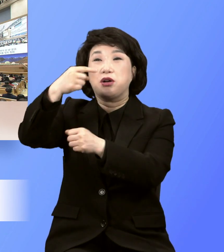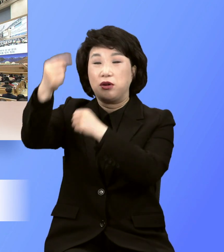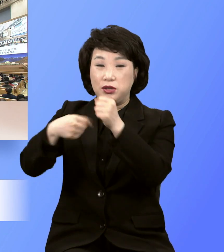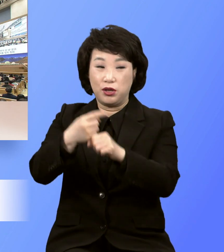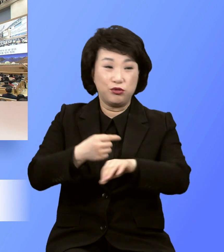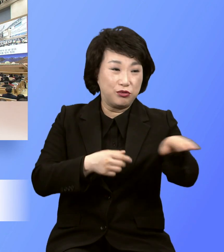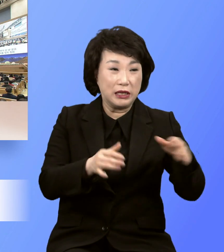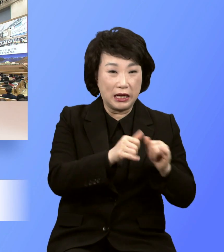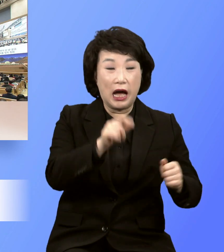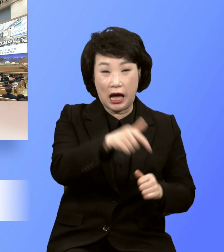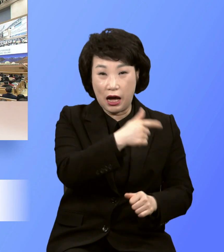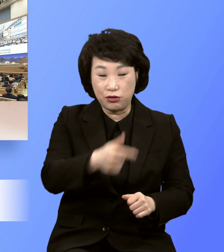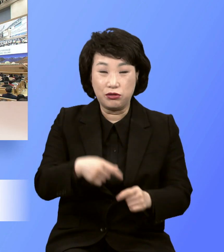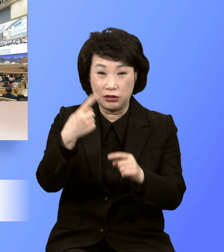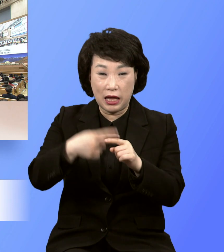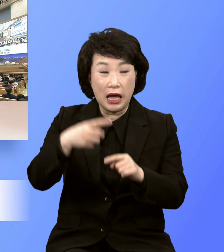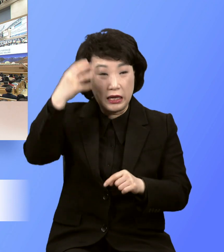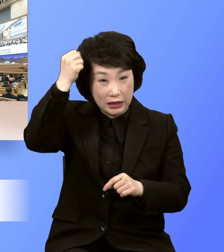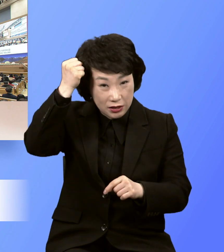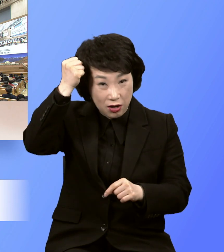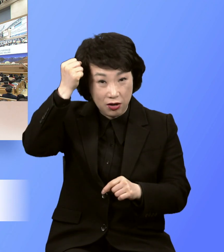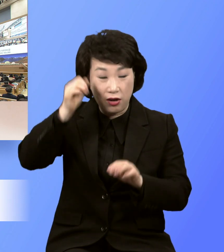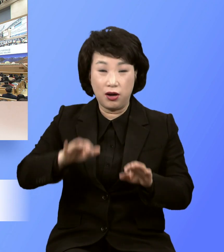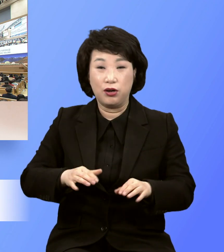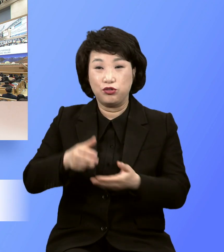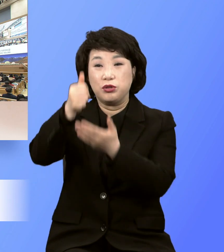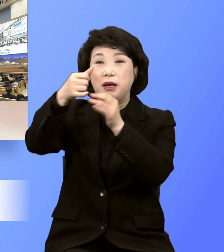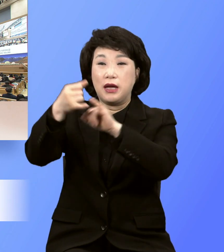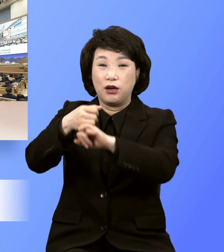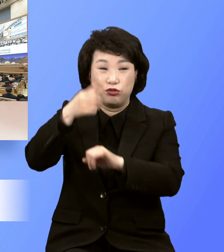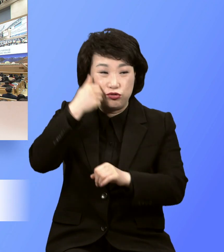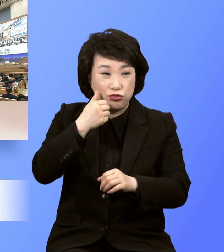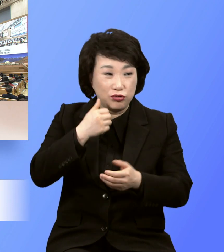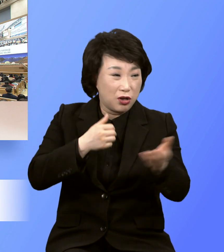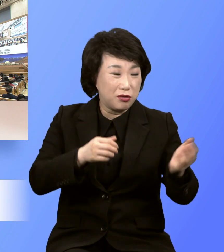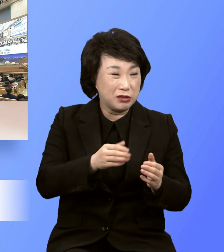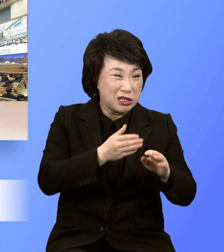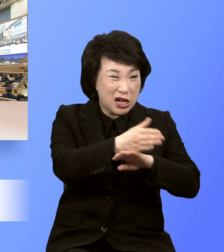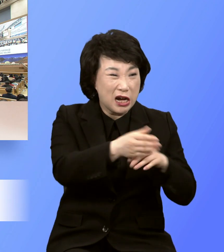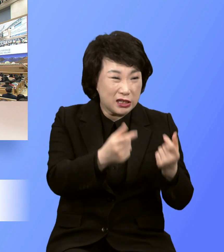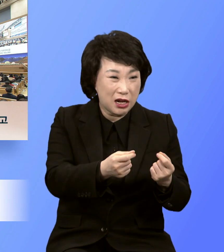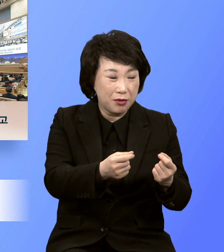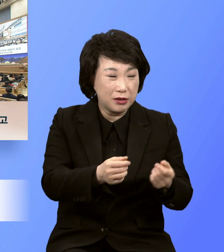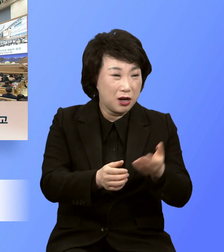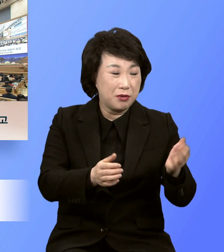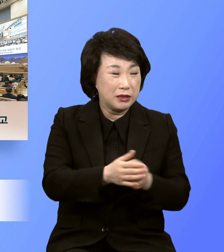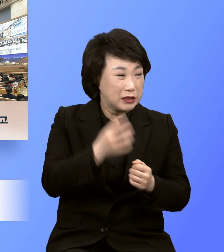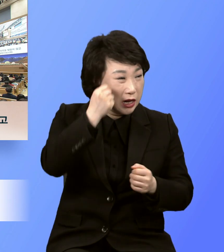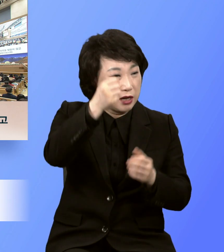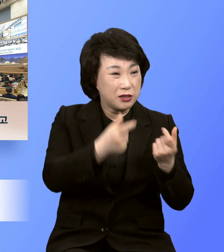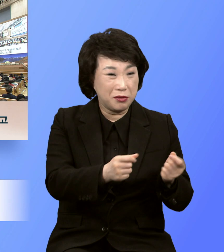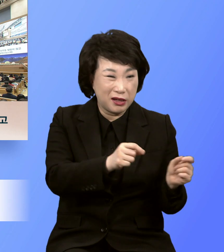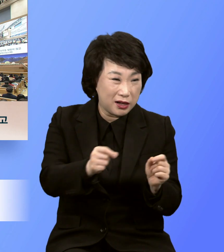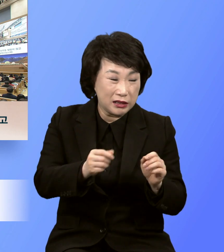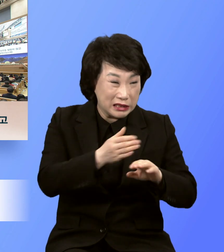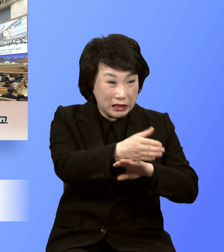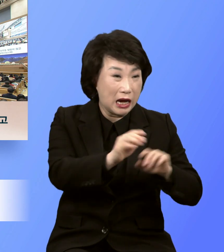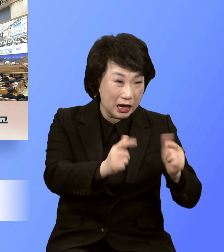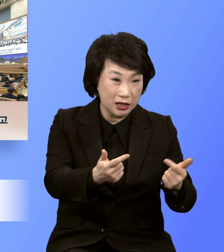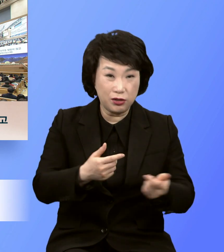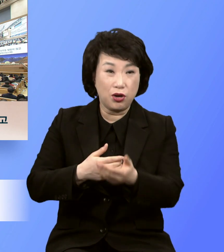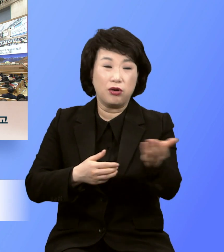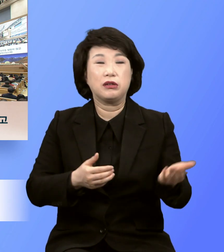가지를 잊지 말라. 주의 약속은 어떤 이에 더디다고 생각하는 것 같이 더딘 것이 아니라 오직 너희를 대하여